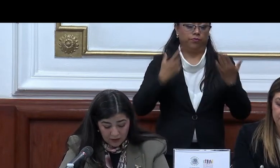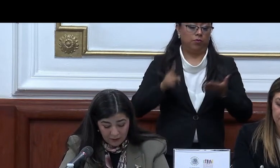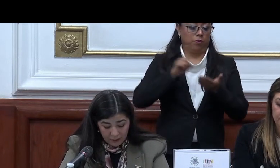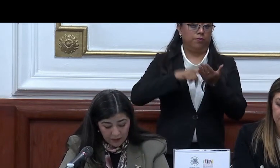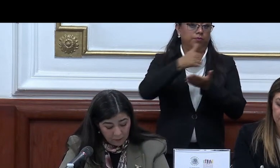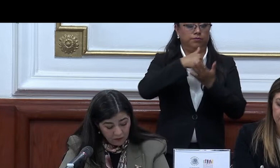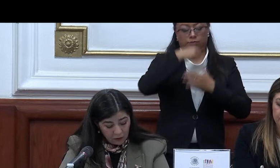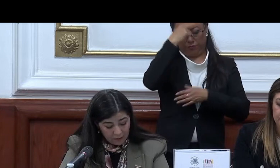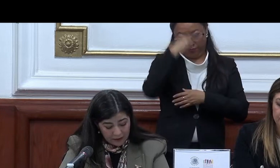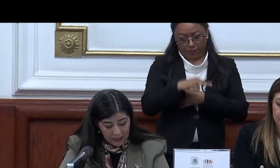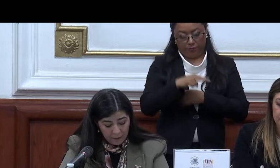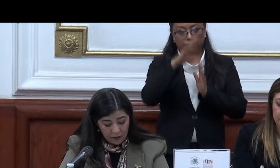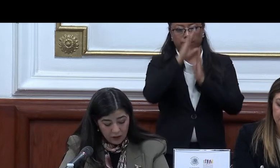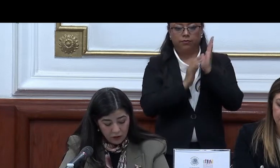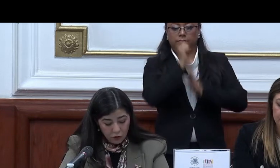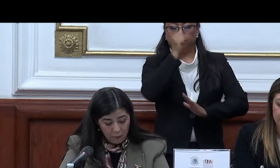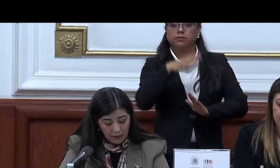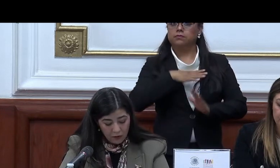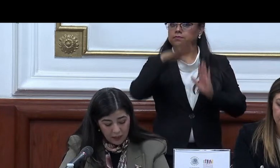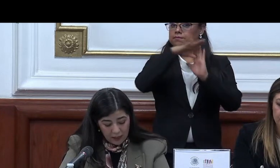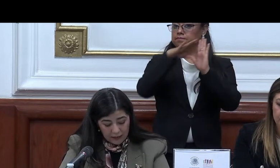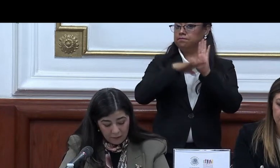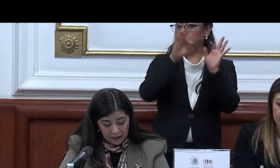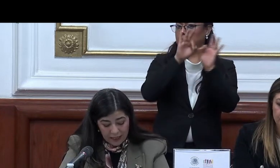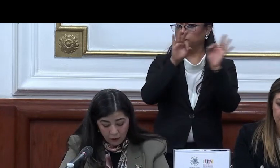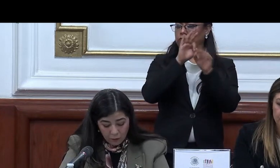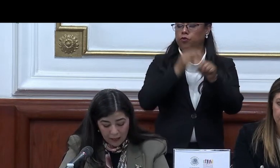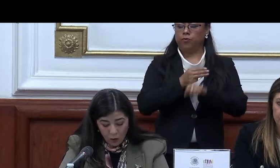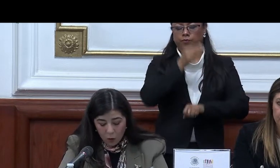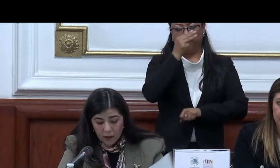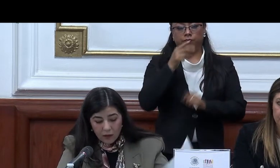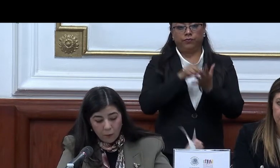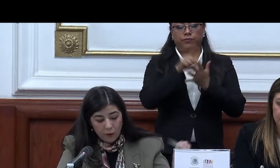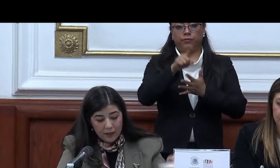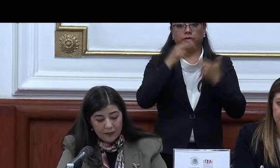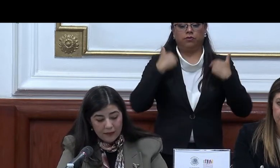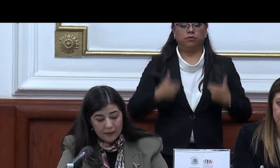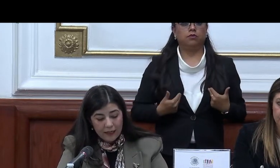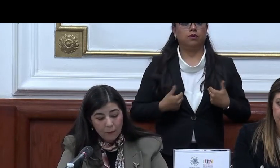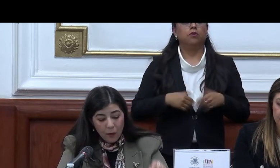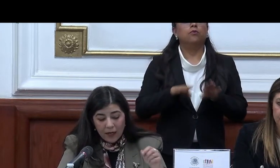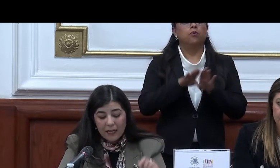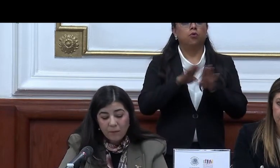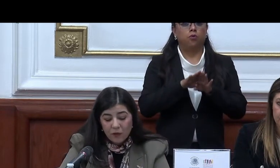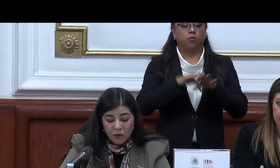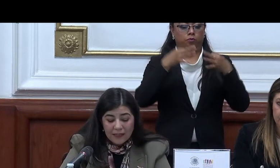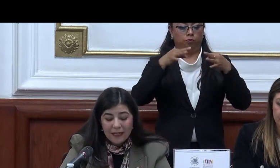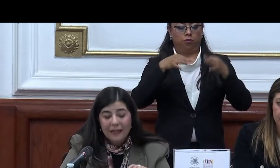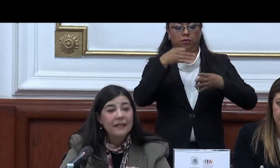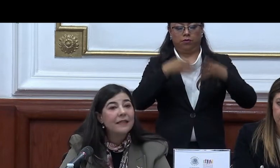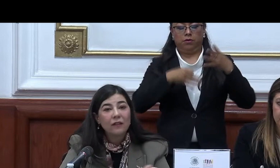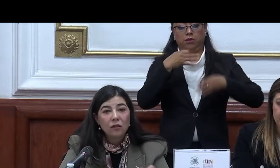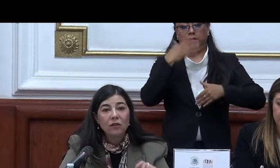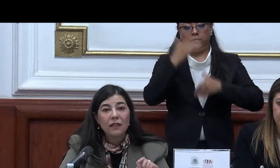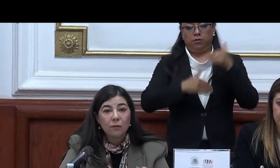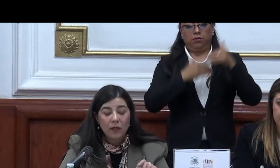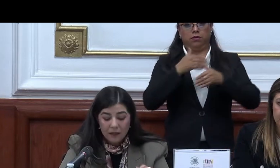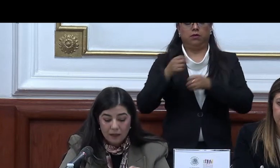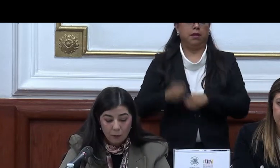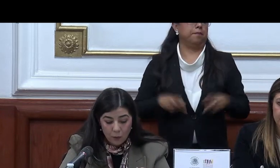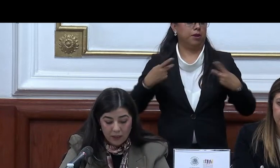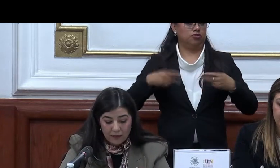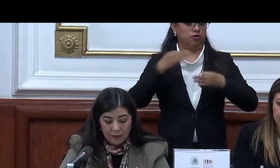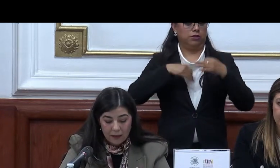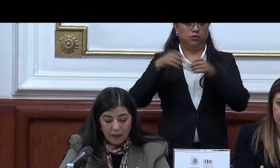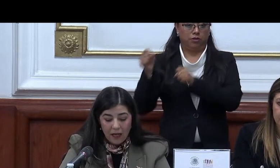Constitución establece principios fundamentales para los derechos humanos, cimentando un marco jurídico progresista que pone a las personas en el centro de las